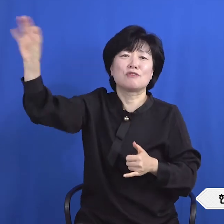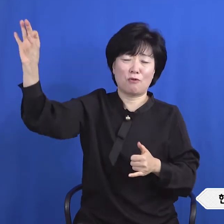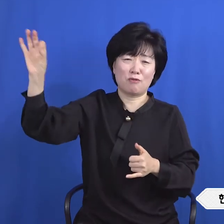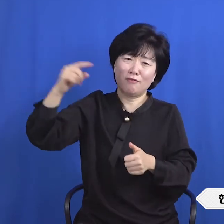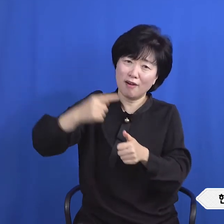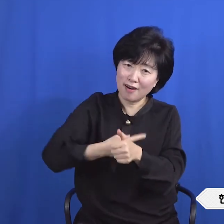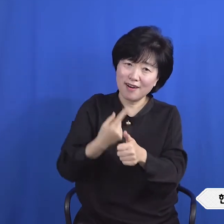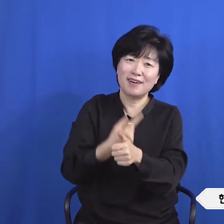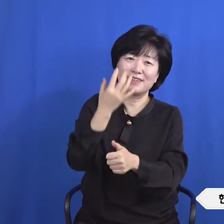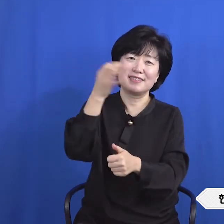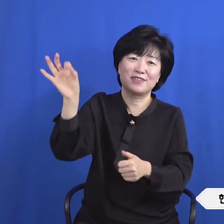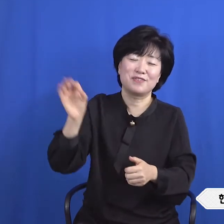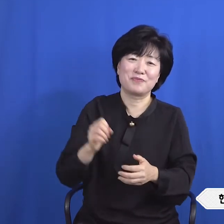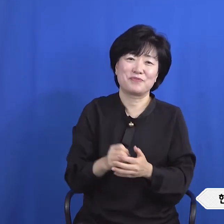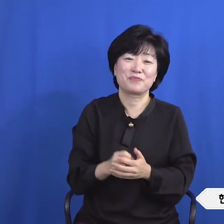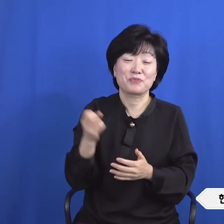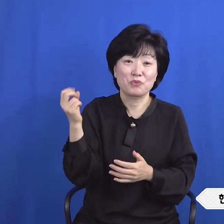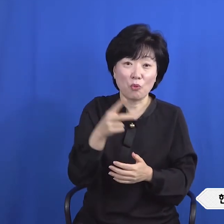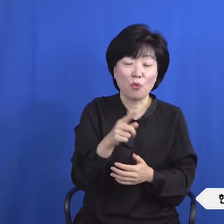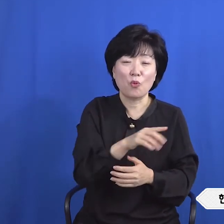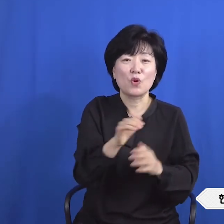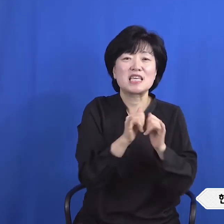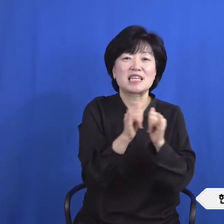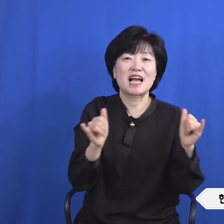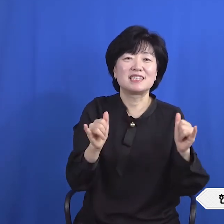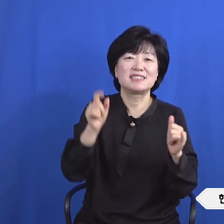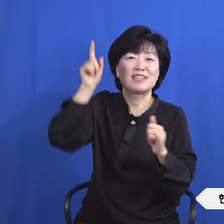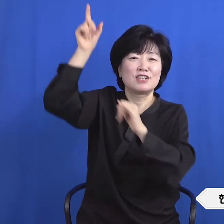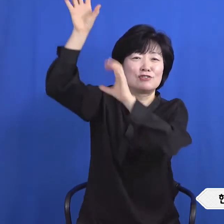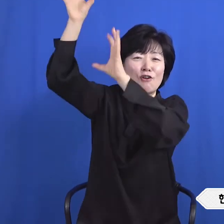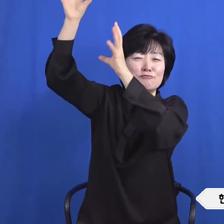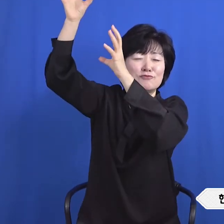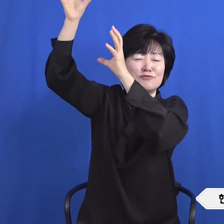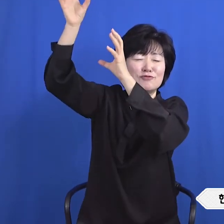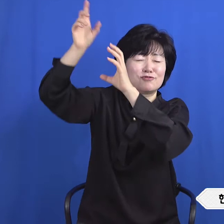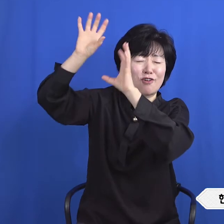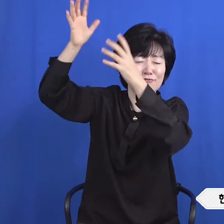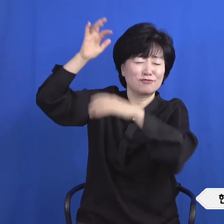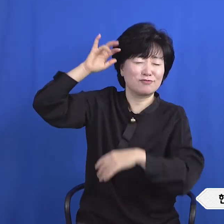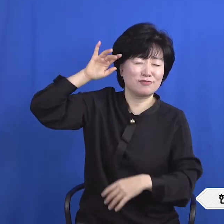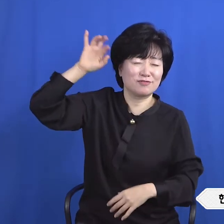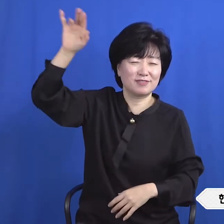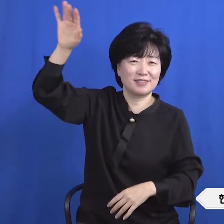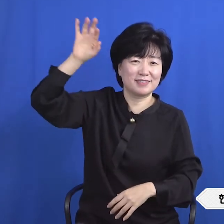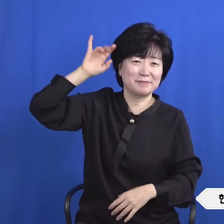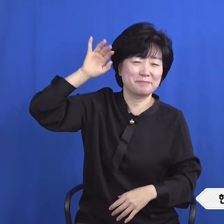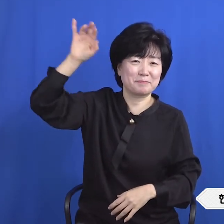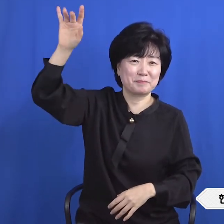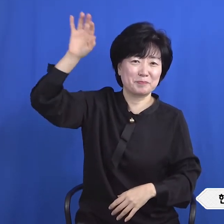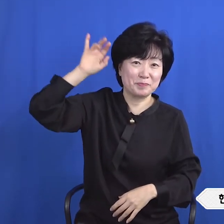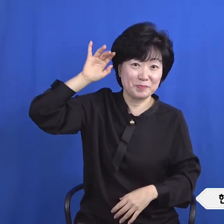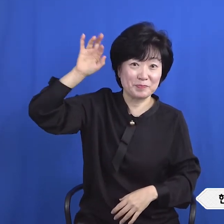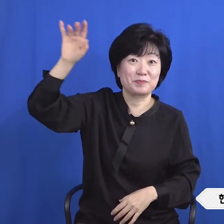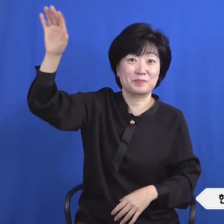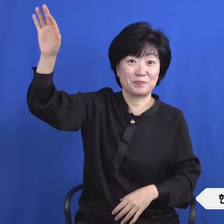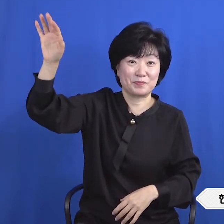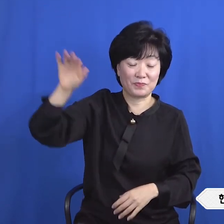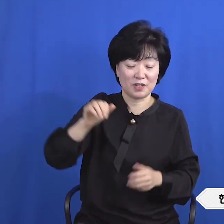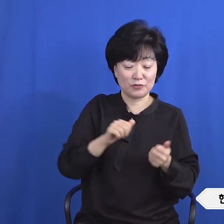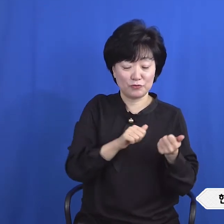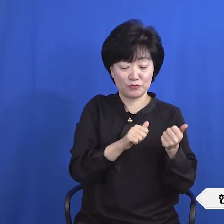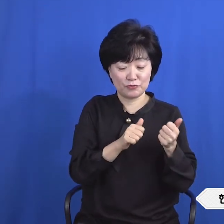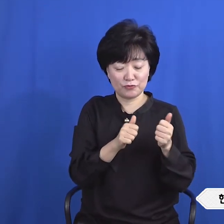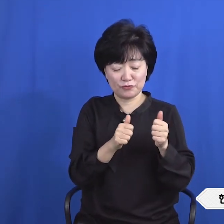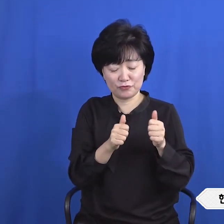또 인간은 누구나 천국을 그리워합니다. 신자든 불신자든 천국을 그리워합니다.